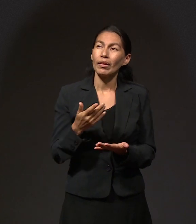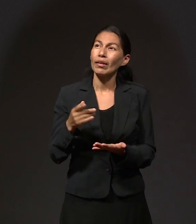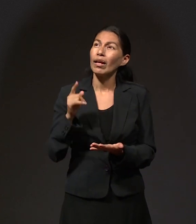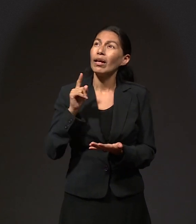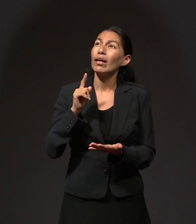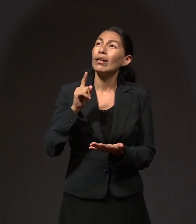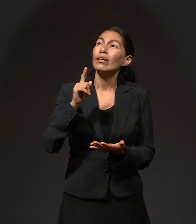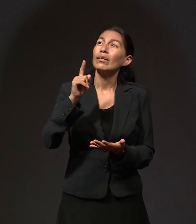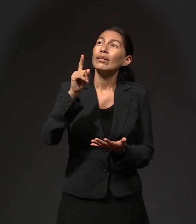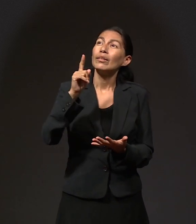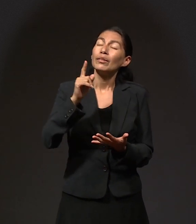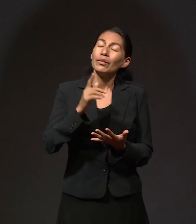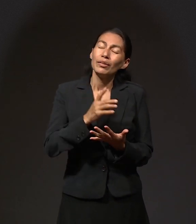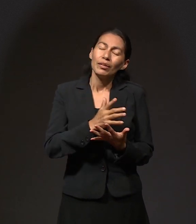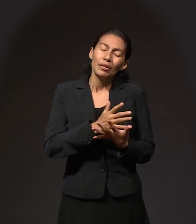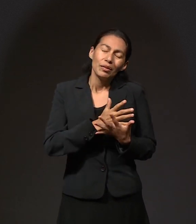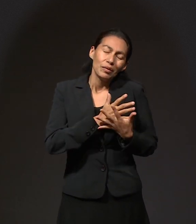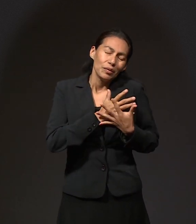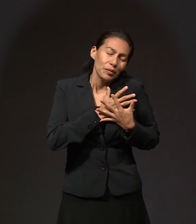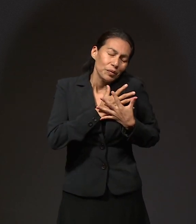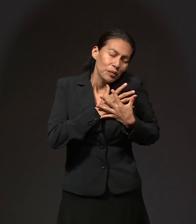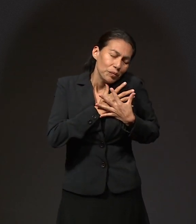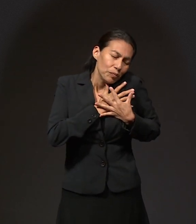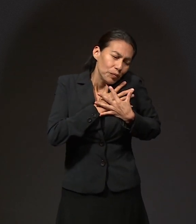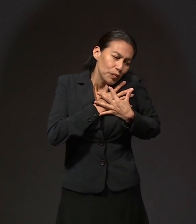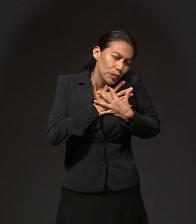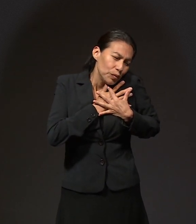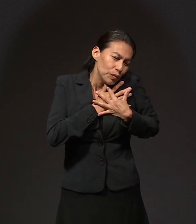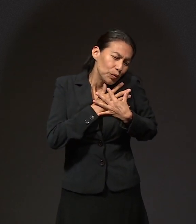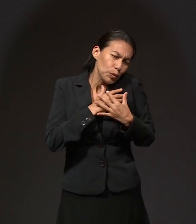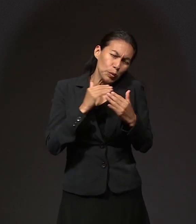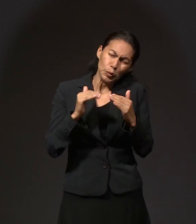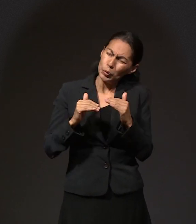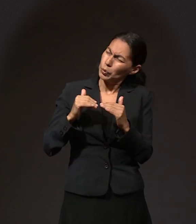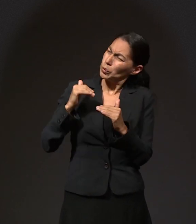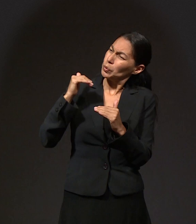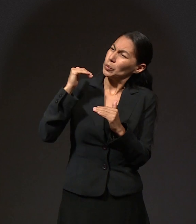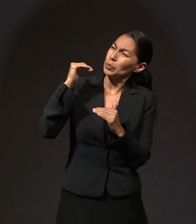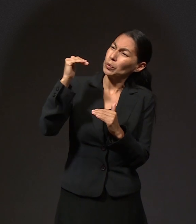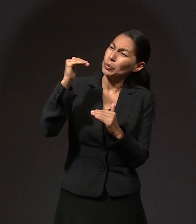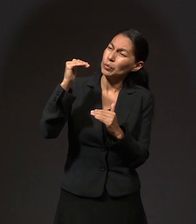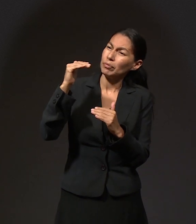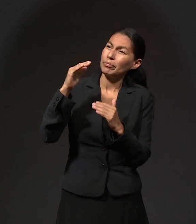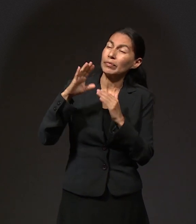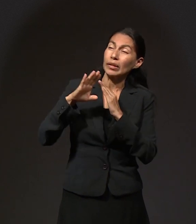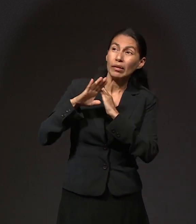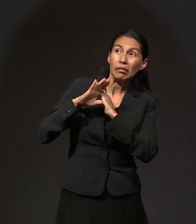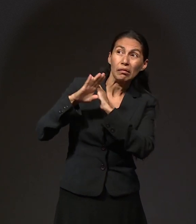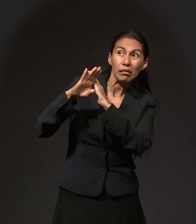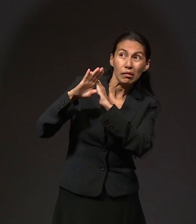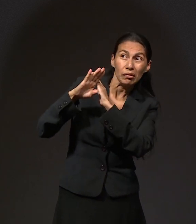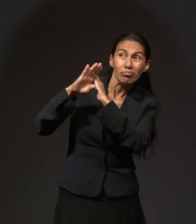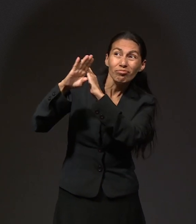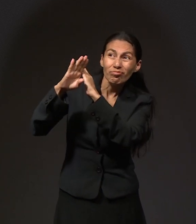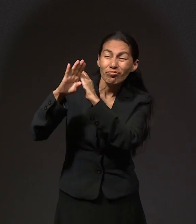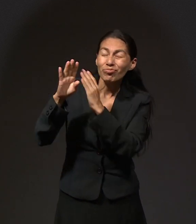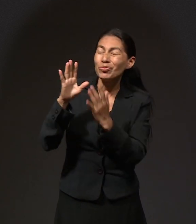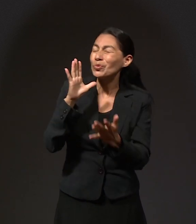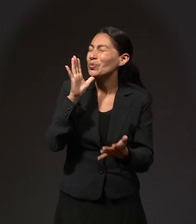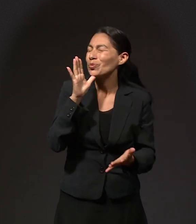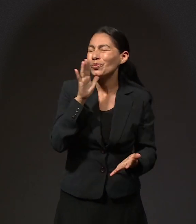Dios es tan grande tu amor Dios no lo ocultar ocultar Dios